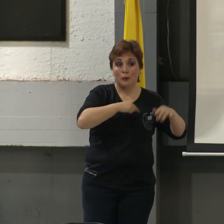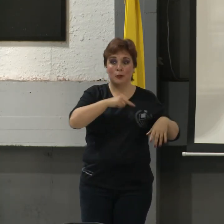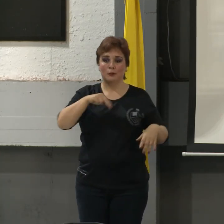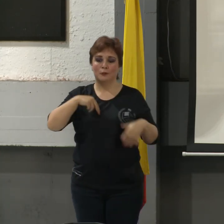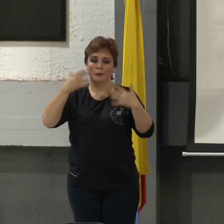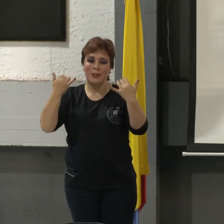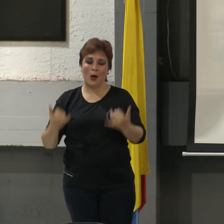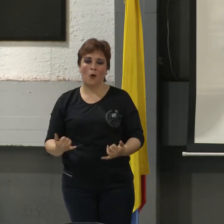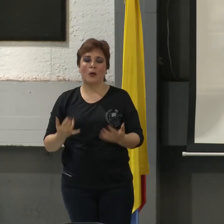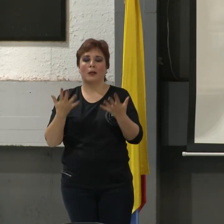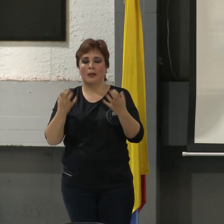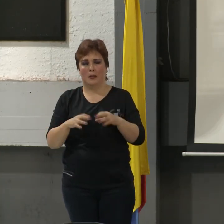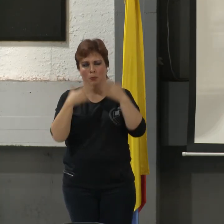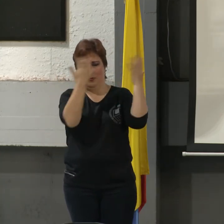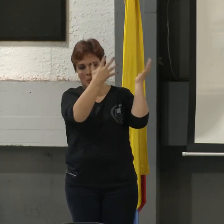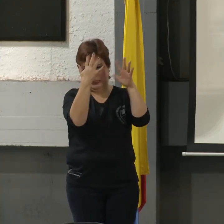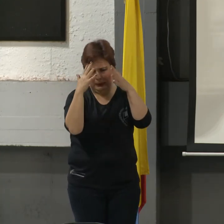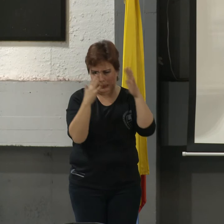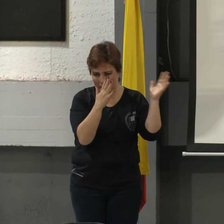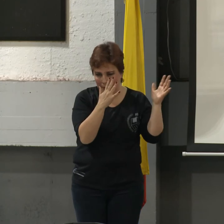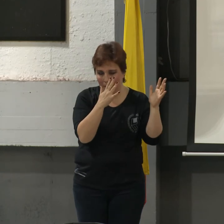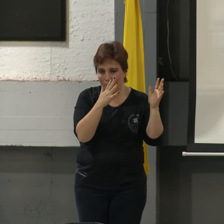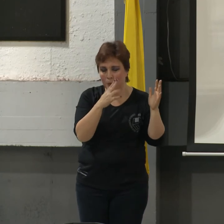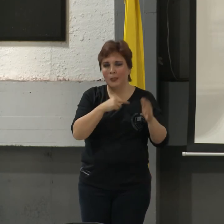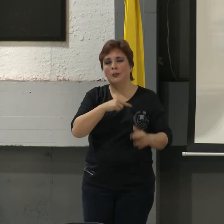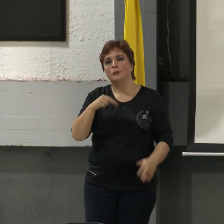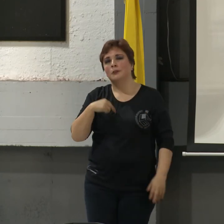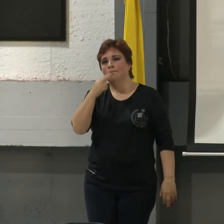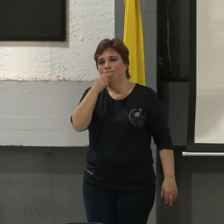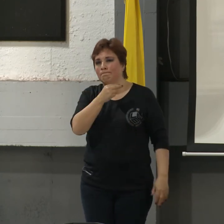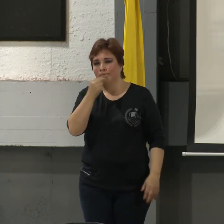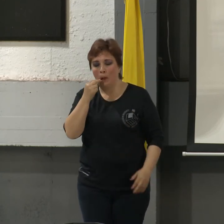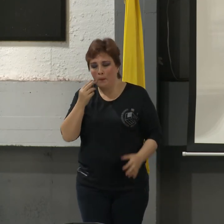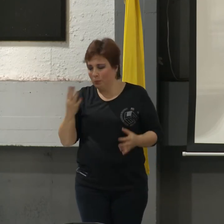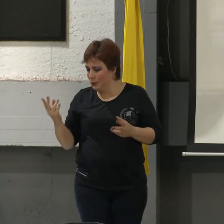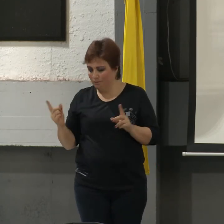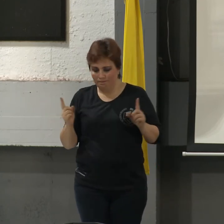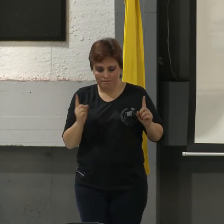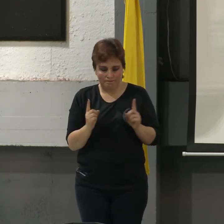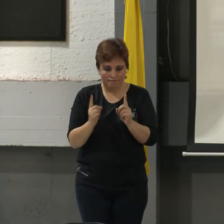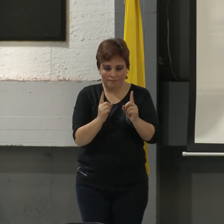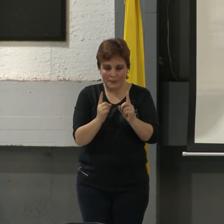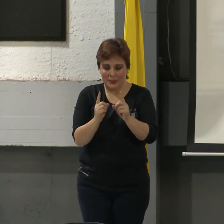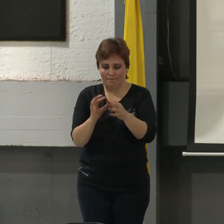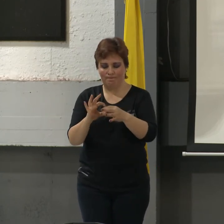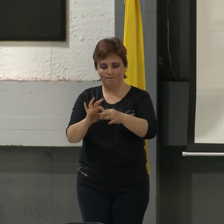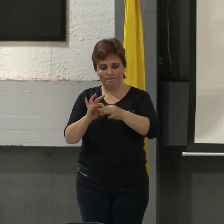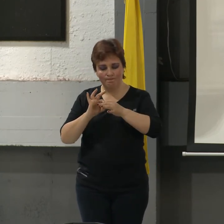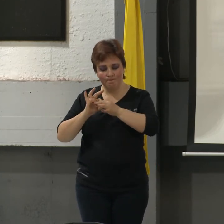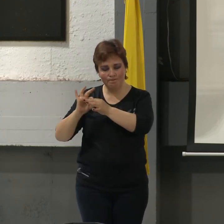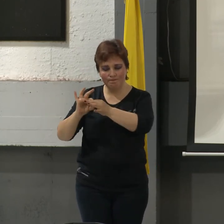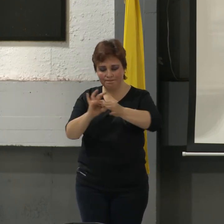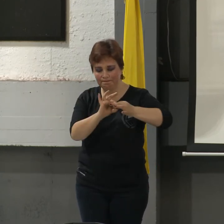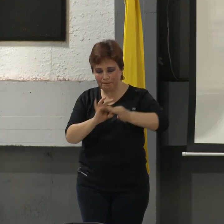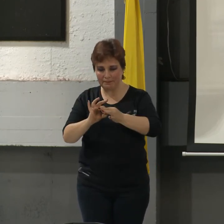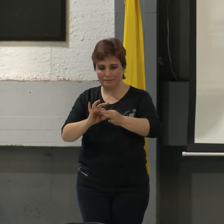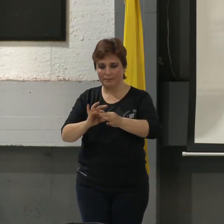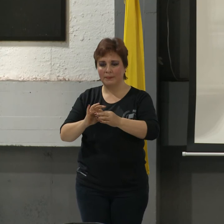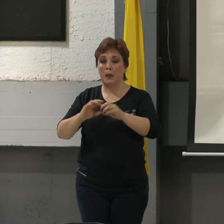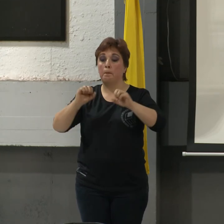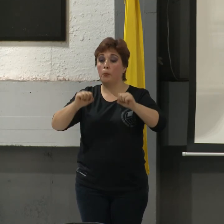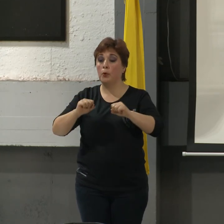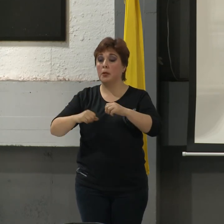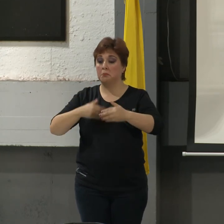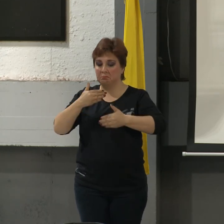y en el marco del compromiso mutuo compartimos afianzaremos lazos y alianzas estratégicas que nos permitan